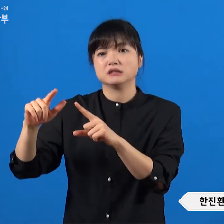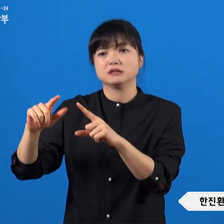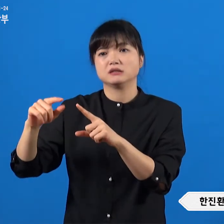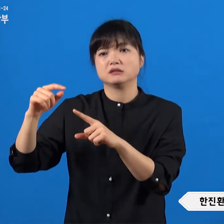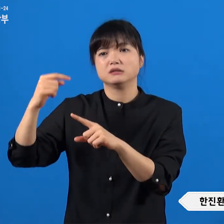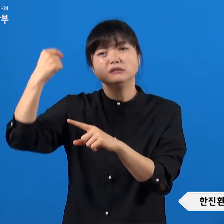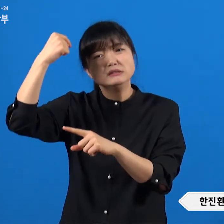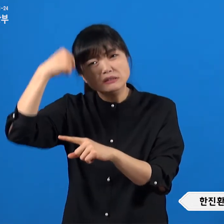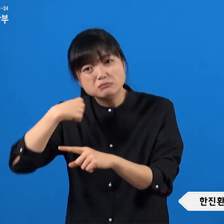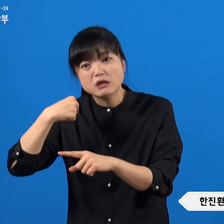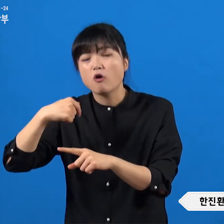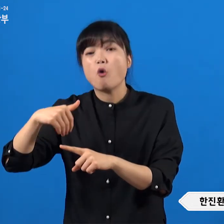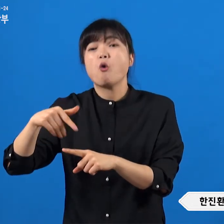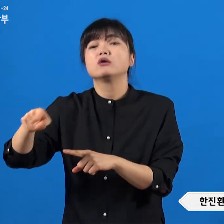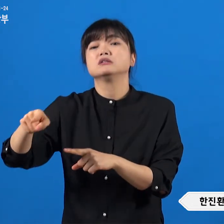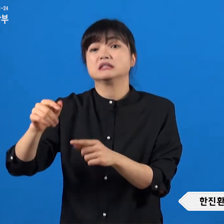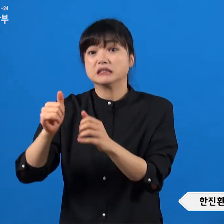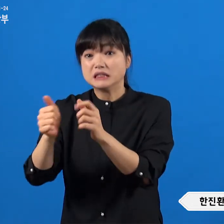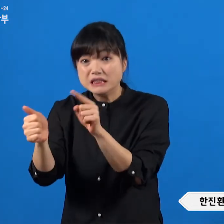그가 몰랐던 것입니다.